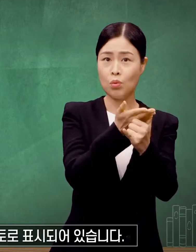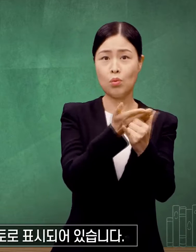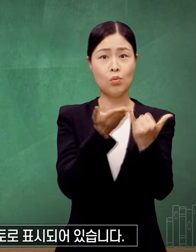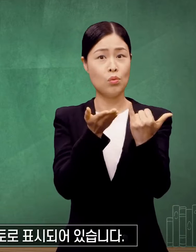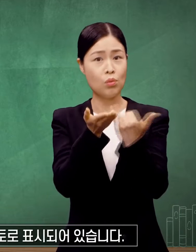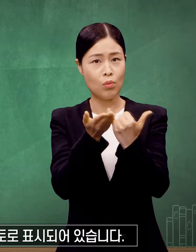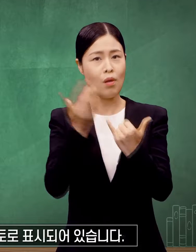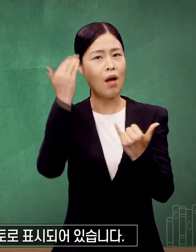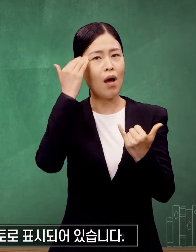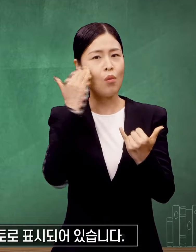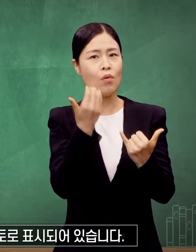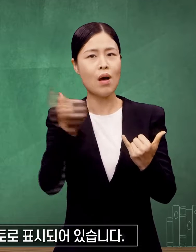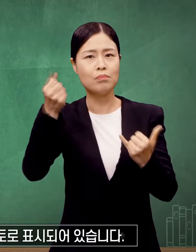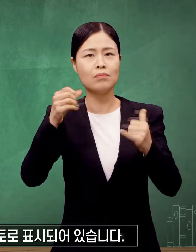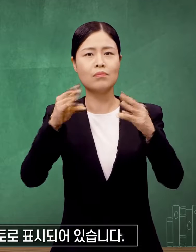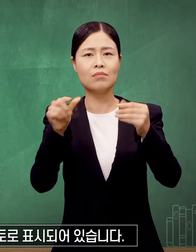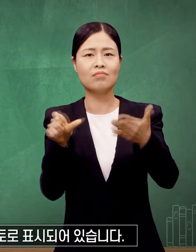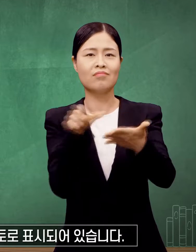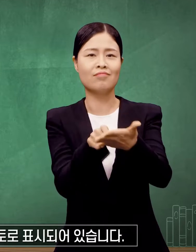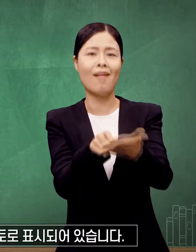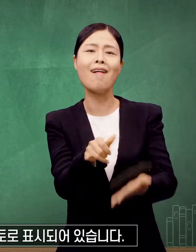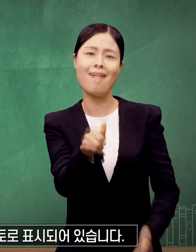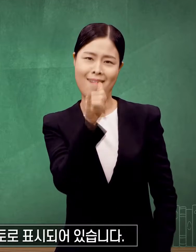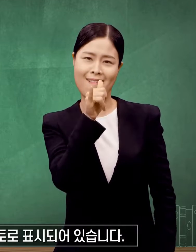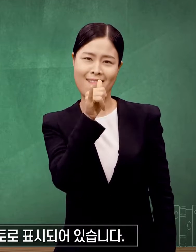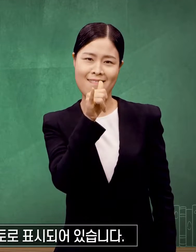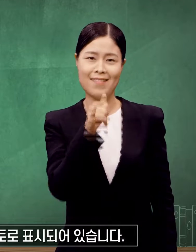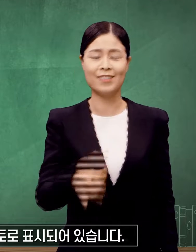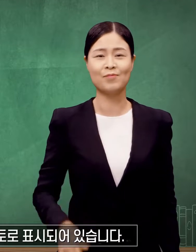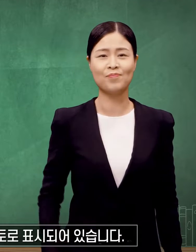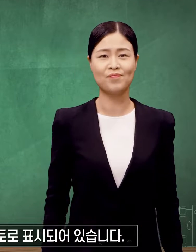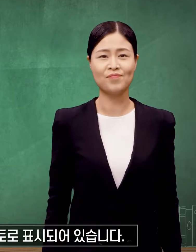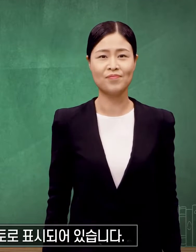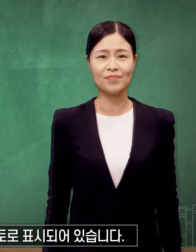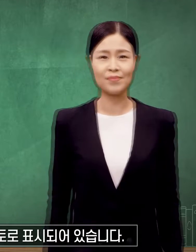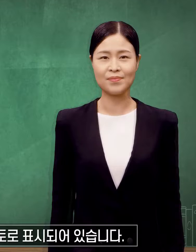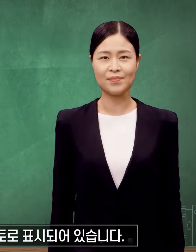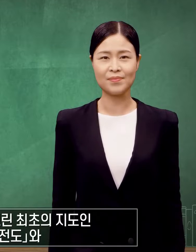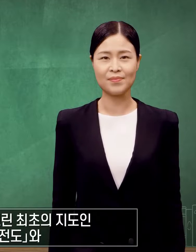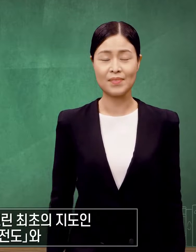울릉도와 독도가 우리나라 영토로 표시되어 있습니다.